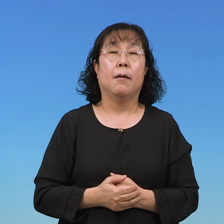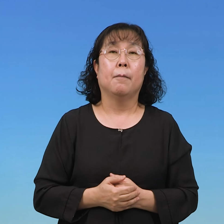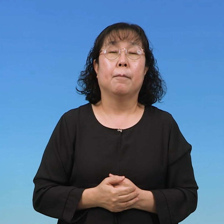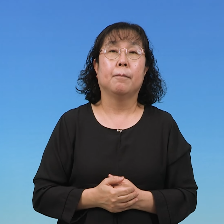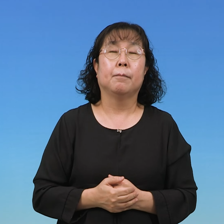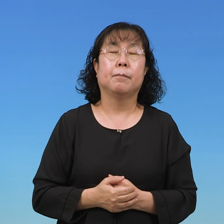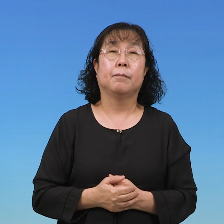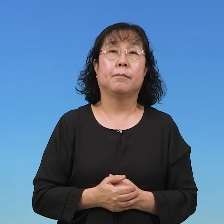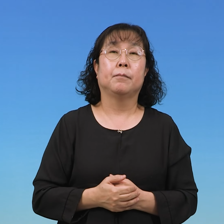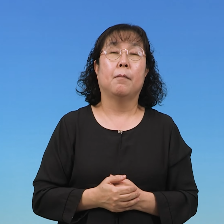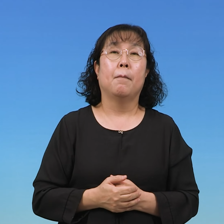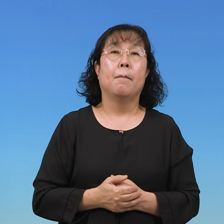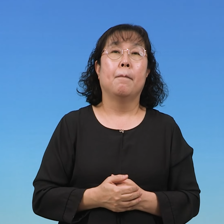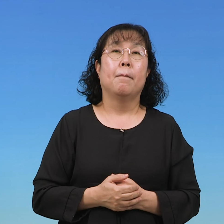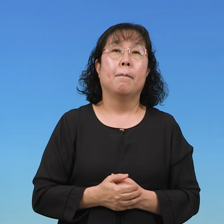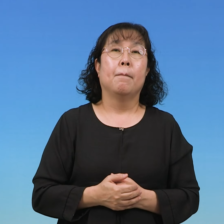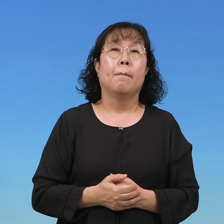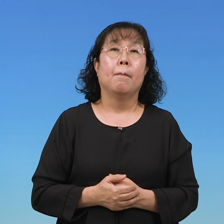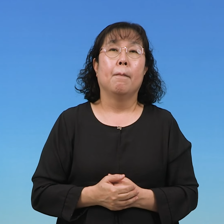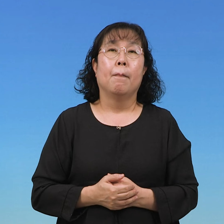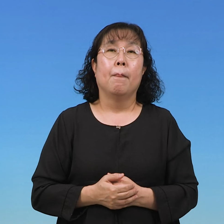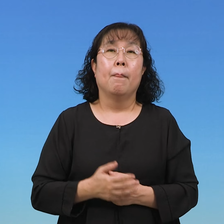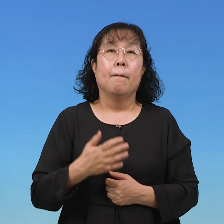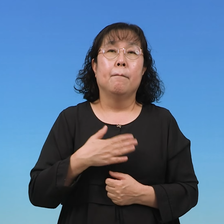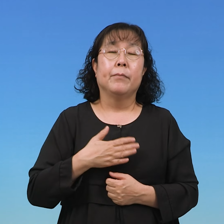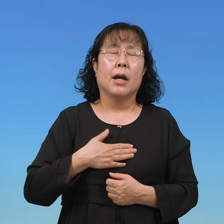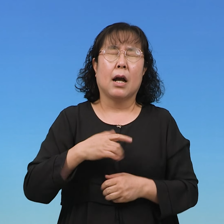지난주 내내 이 부분을 묵상하면서